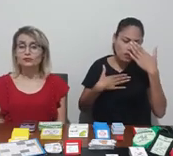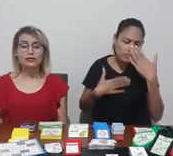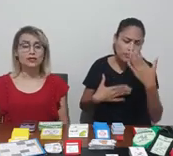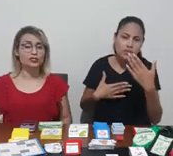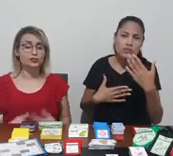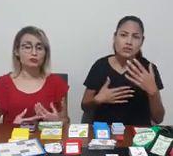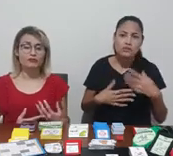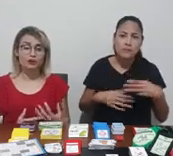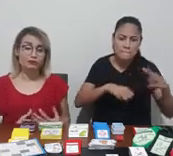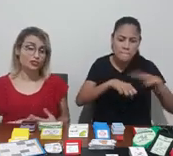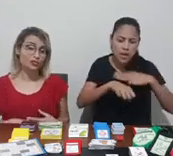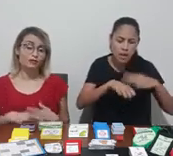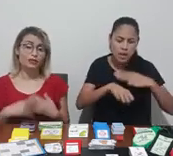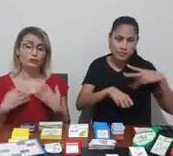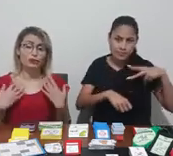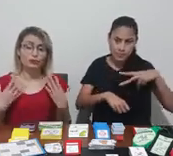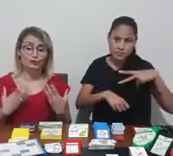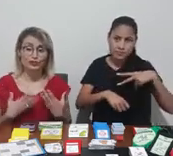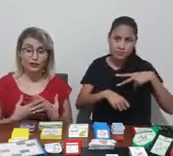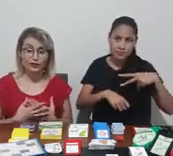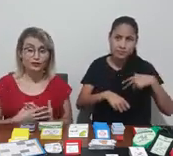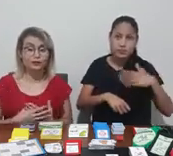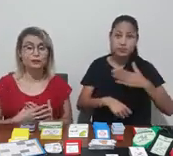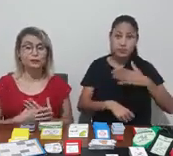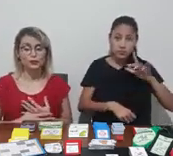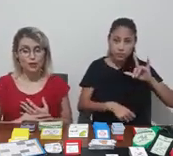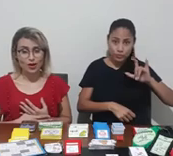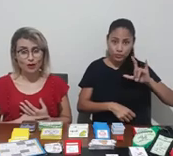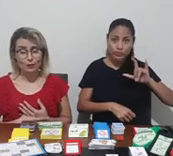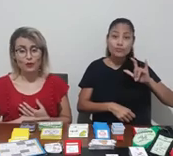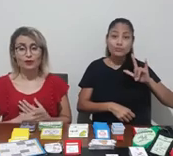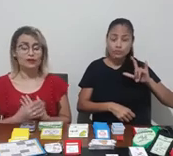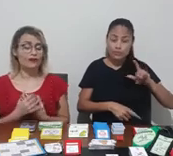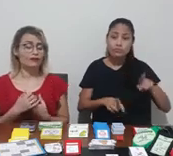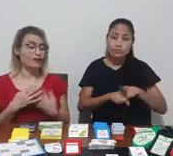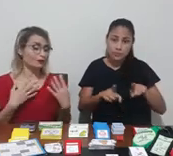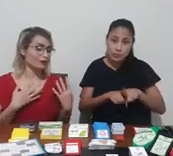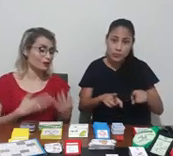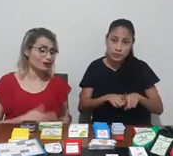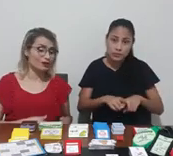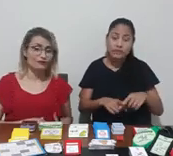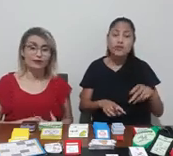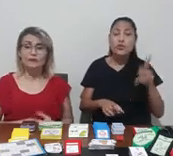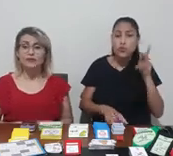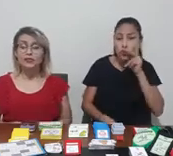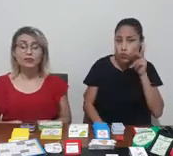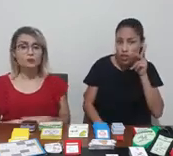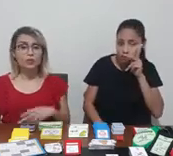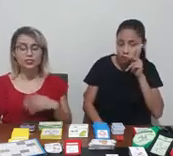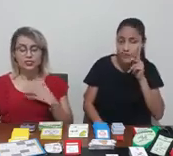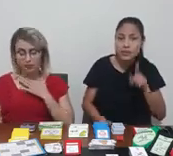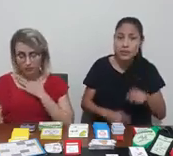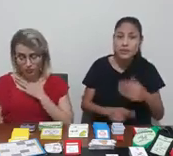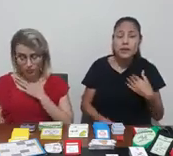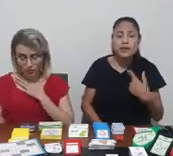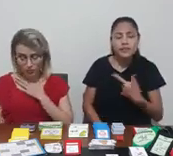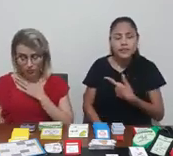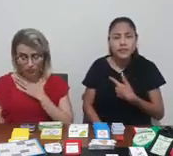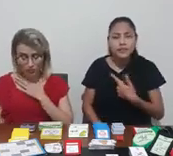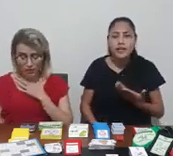muitas mensagens no privado, muita gente fala comigo no meu Instagram também, pessoal, né? Fala com Kívia. Isso pra gente,